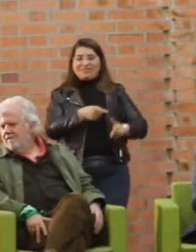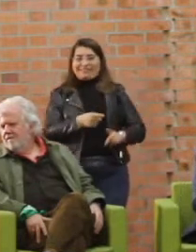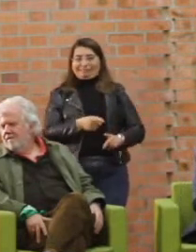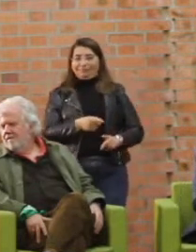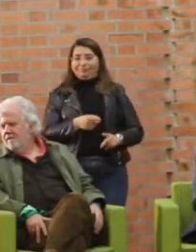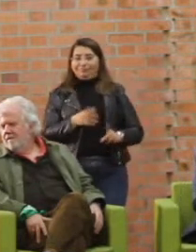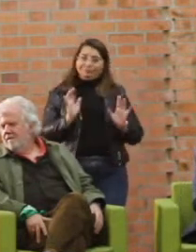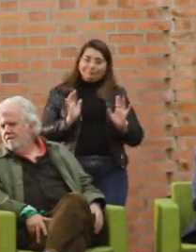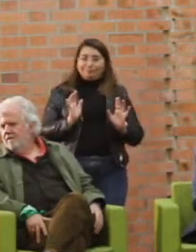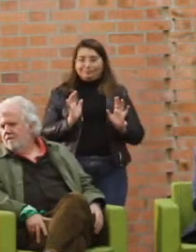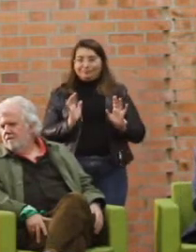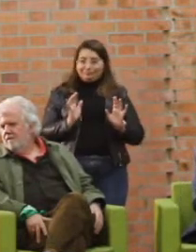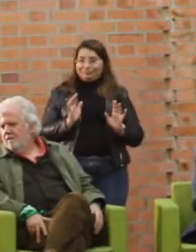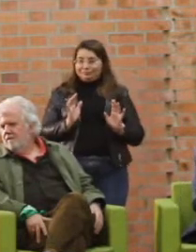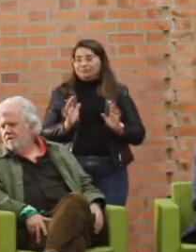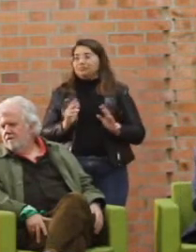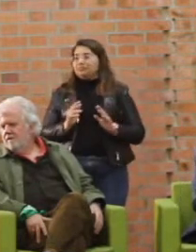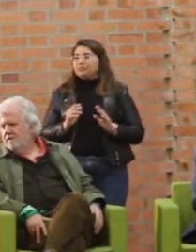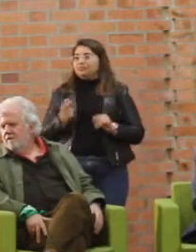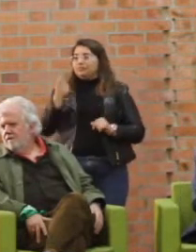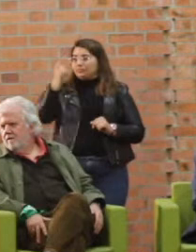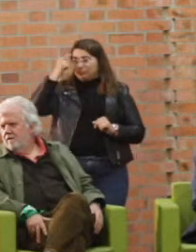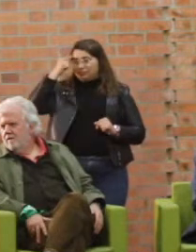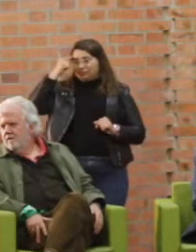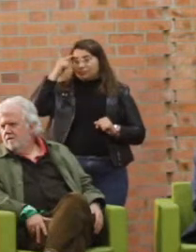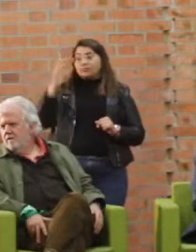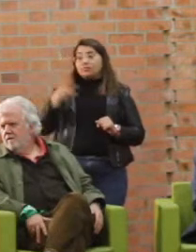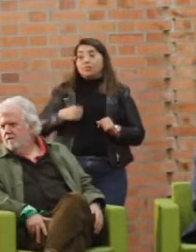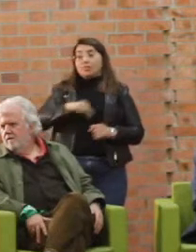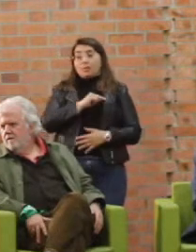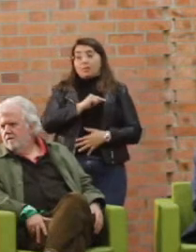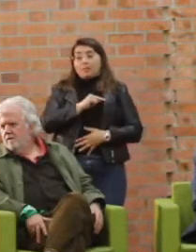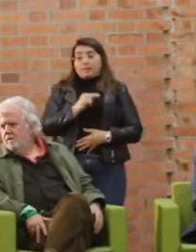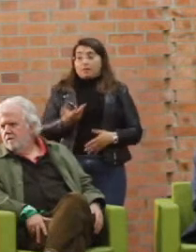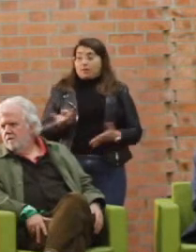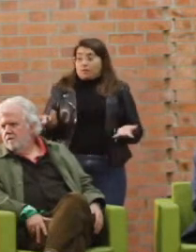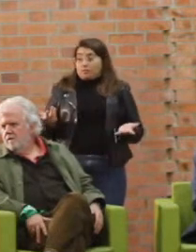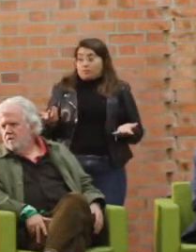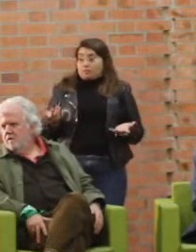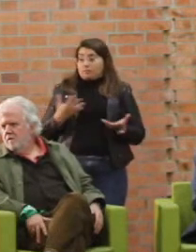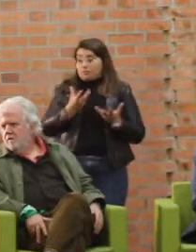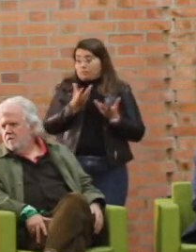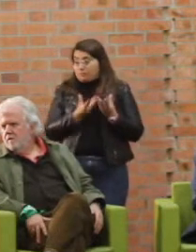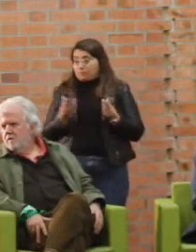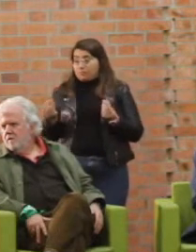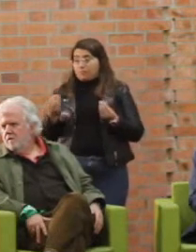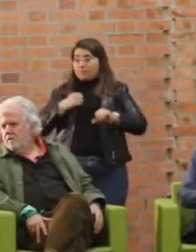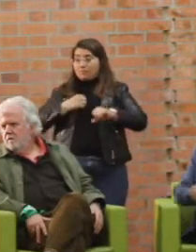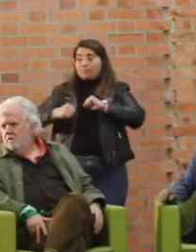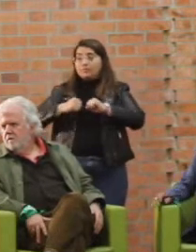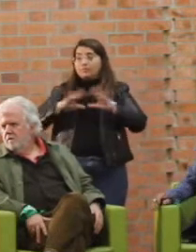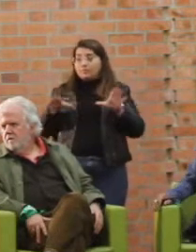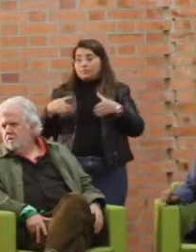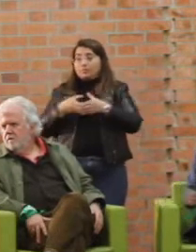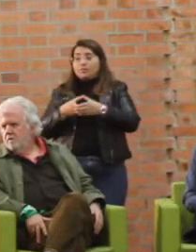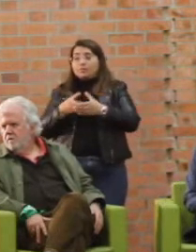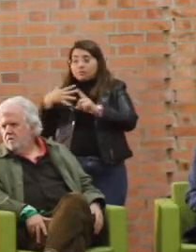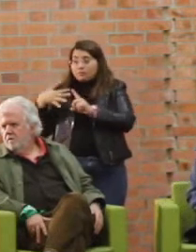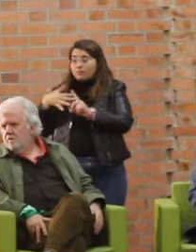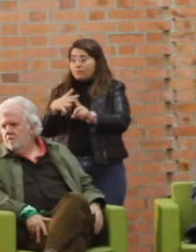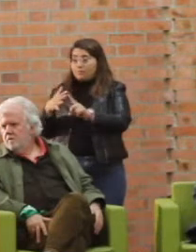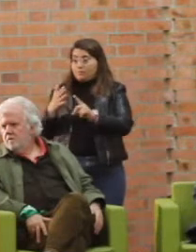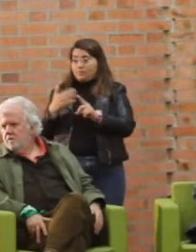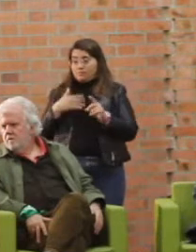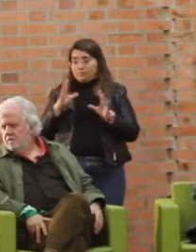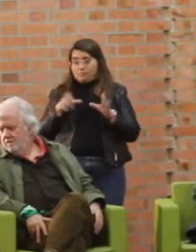labor y la llamada Diana Cristina lo que hizo pues por un lado fue generarme mucha gratitud y también desempolvar mi